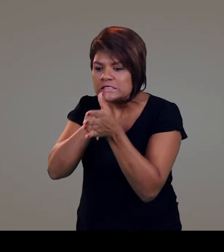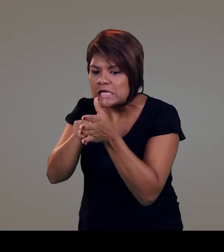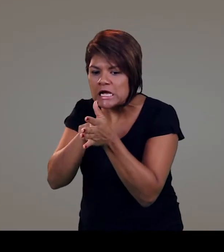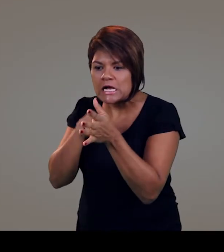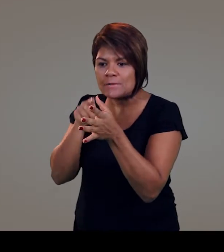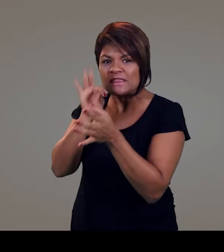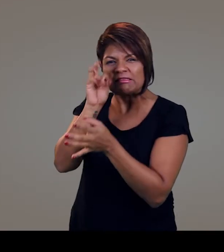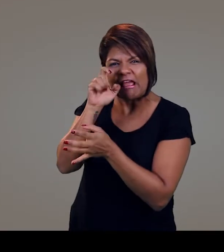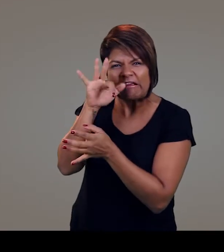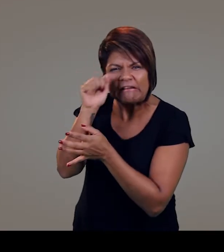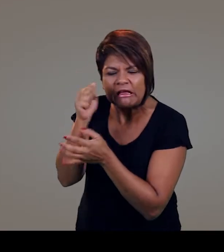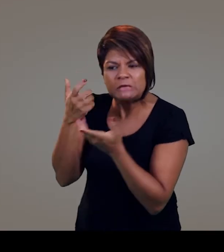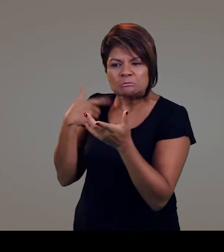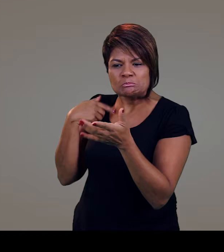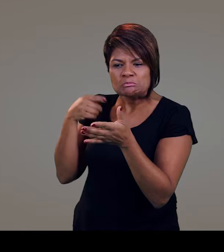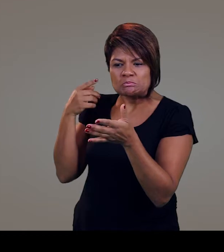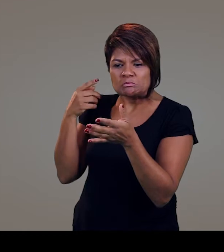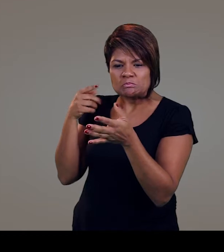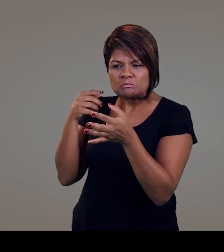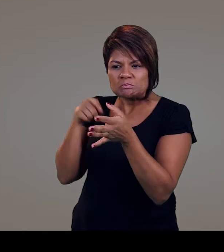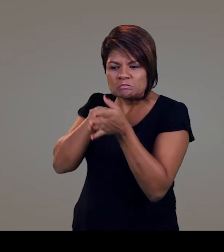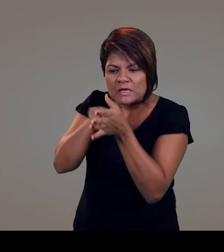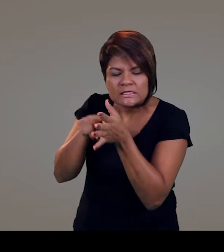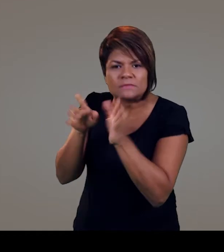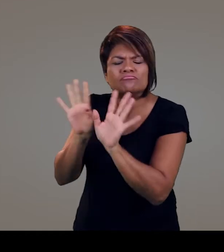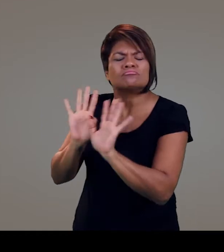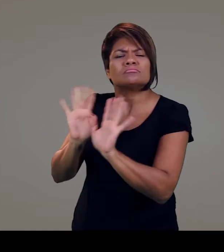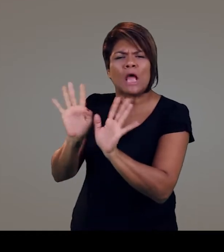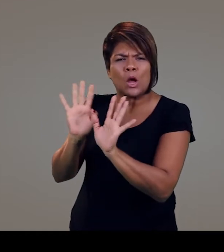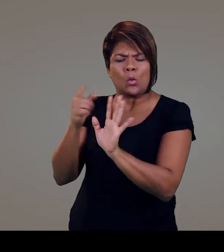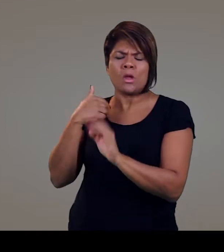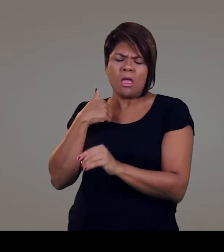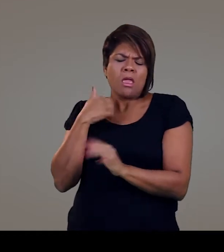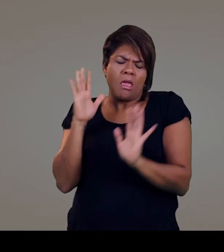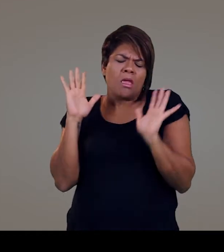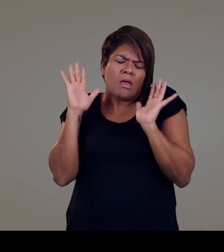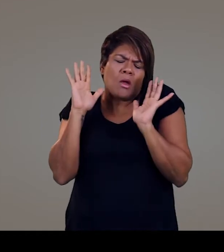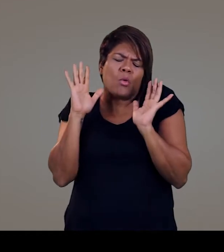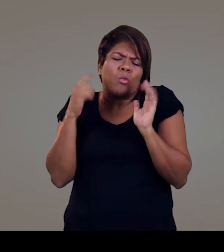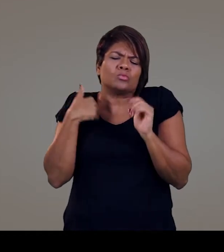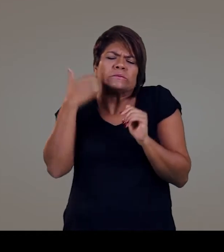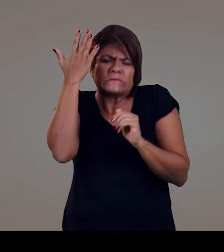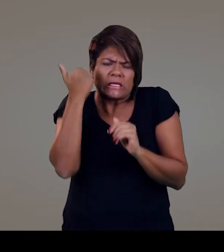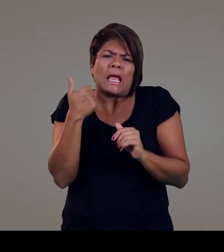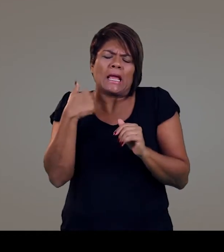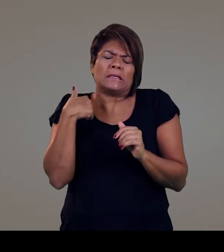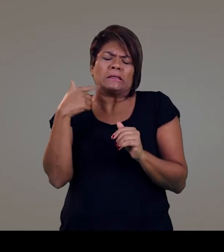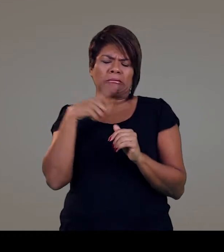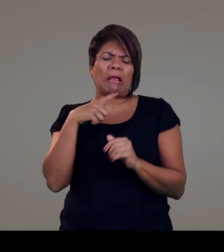o Brasil tem das melhores referências na técnica, né, da audiologia,